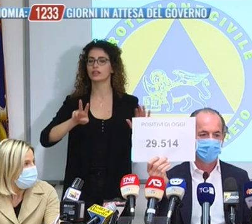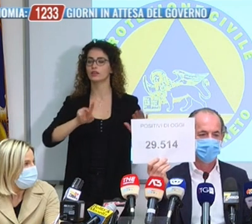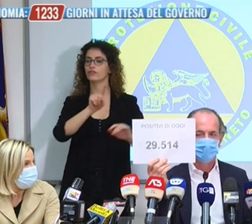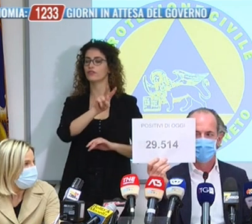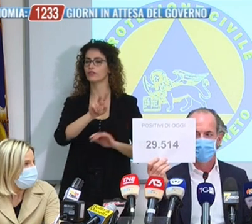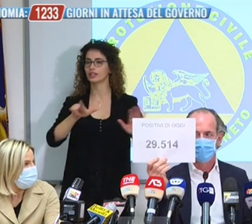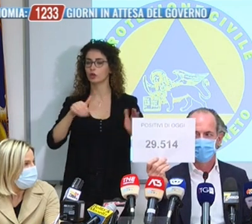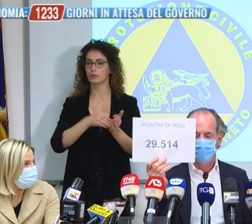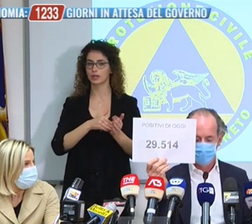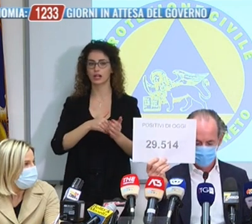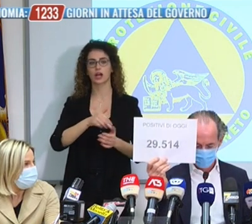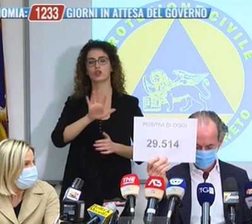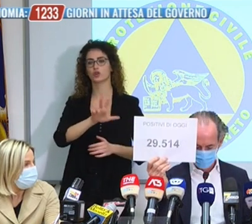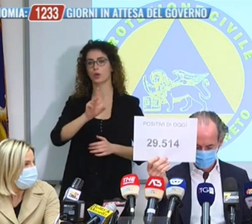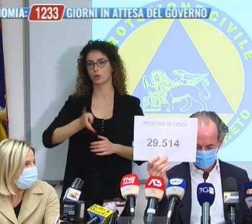29.514.